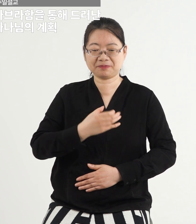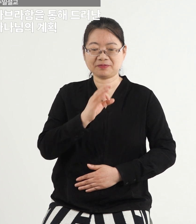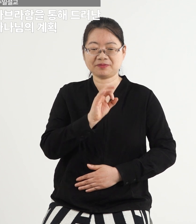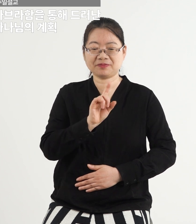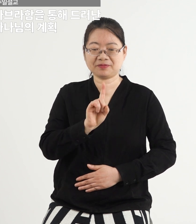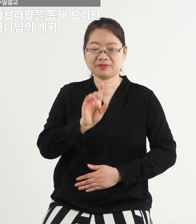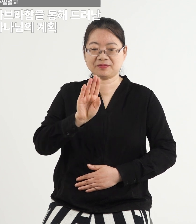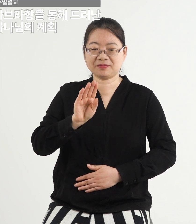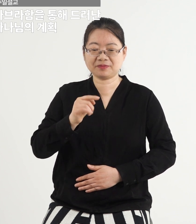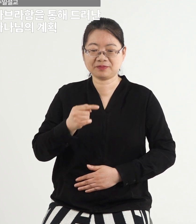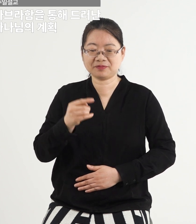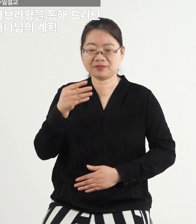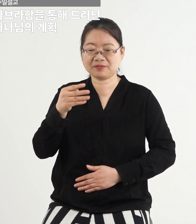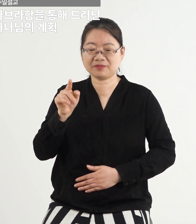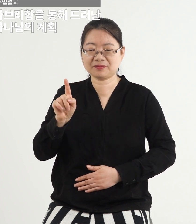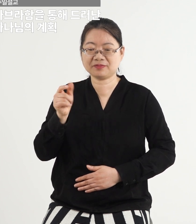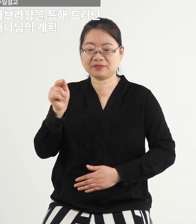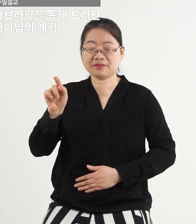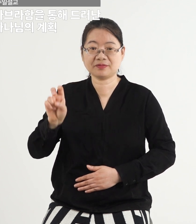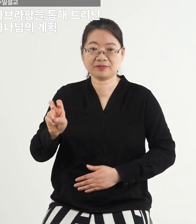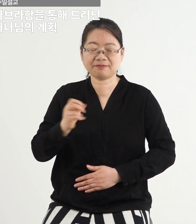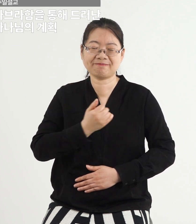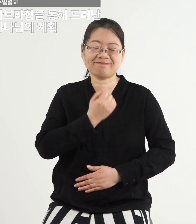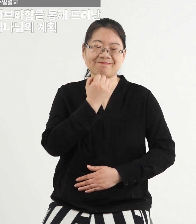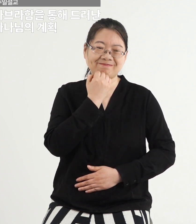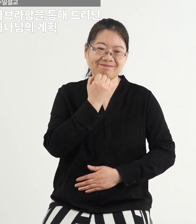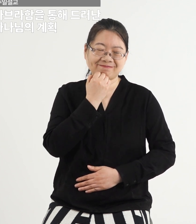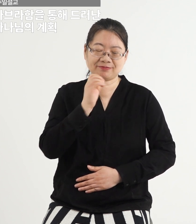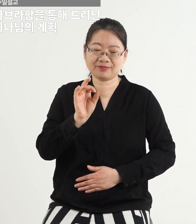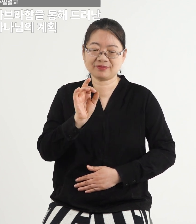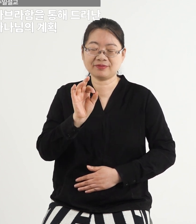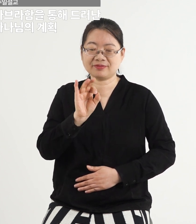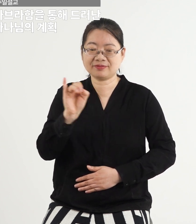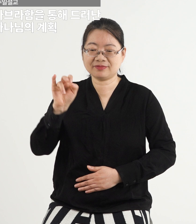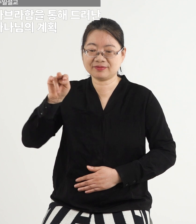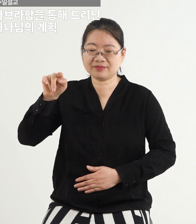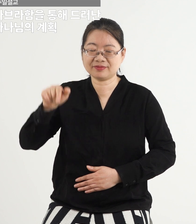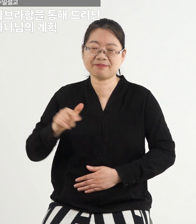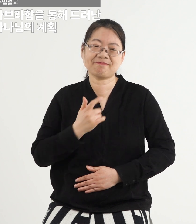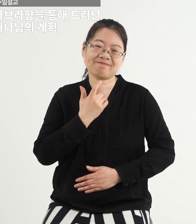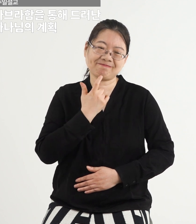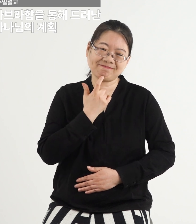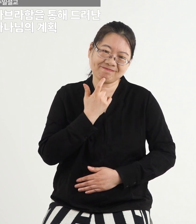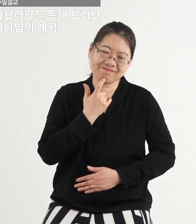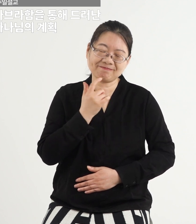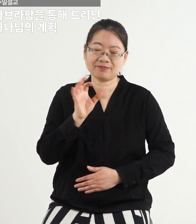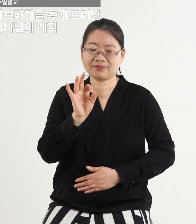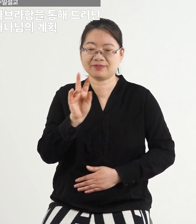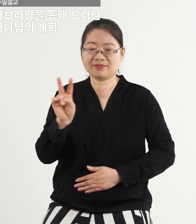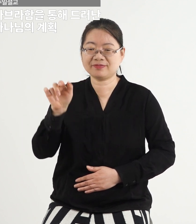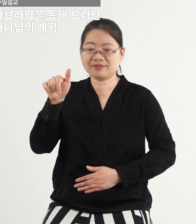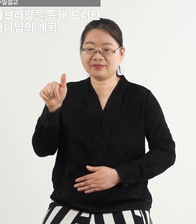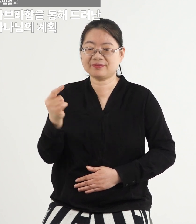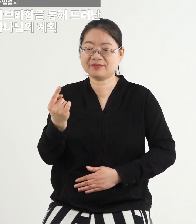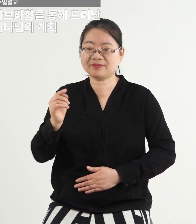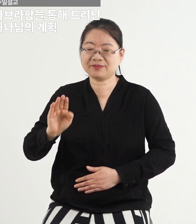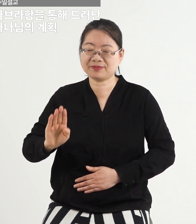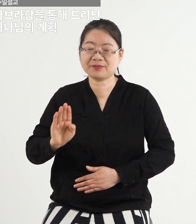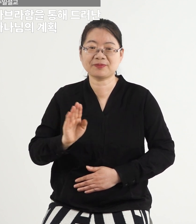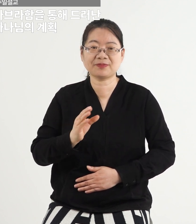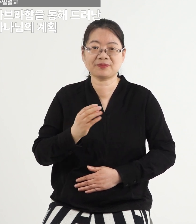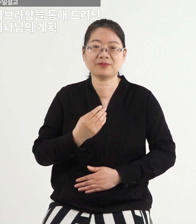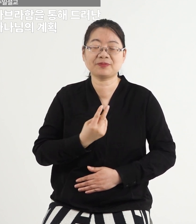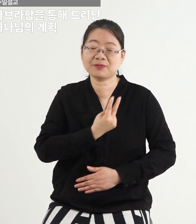그리고 이삭, 그리고 야곱, 그리고 요셉, 네 명의